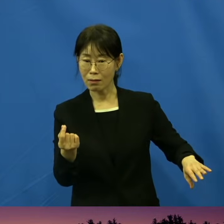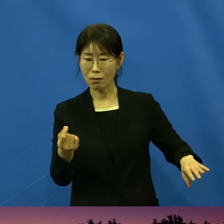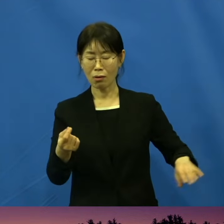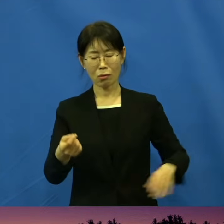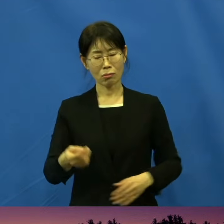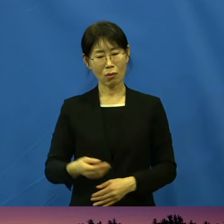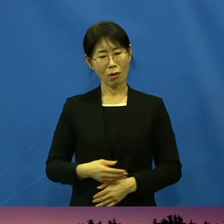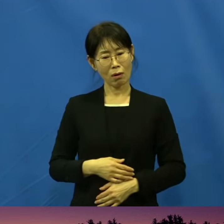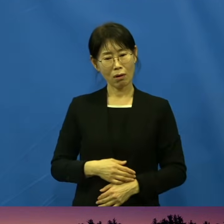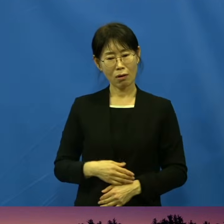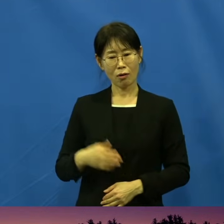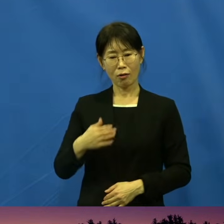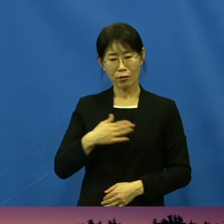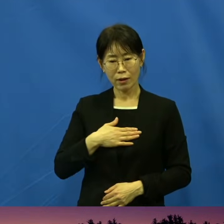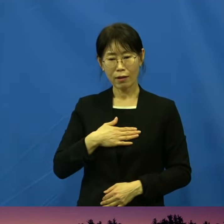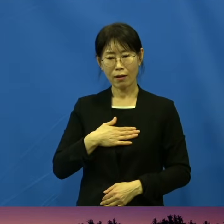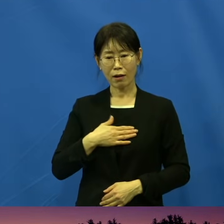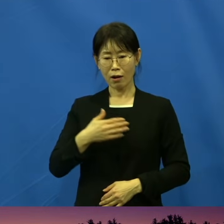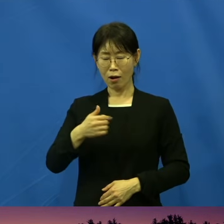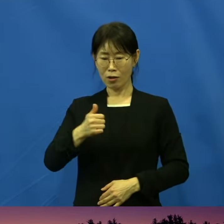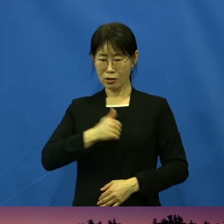그리스도의 십자가를 경험하는 것입니다.